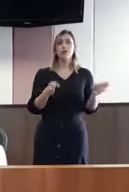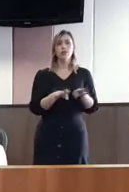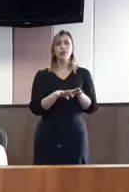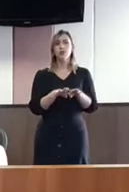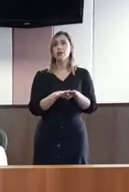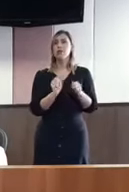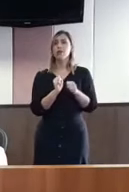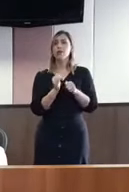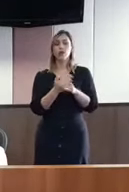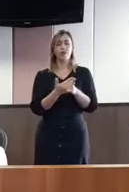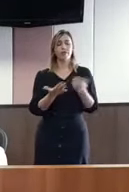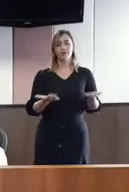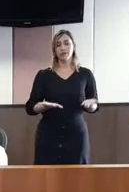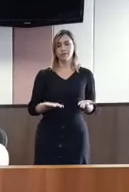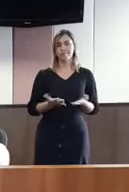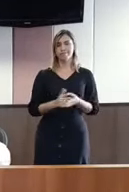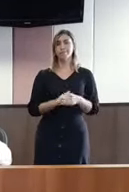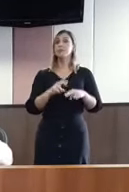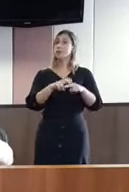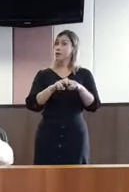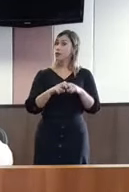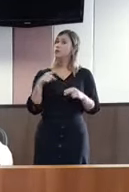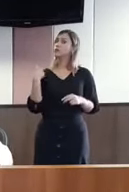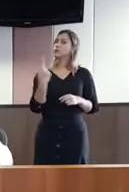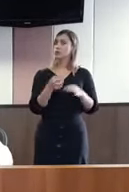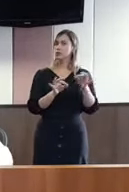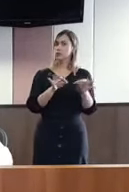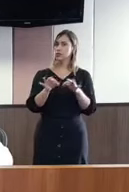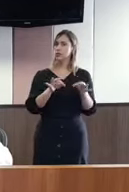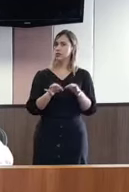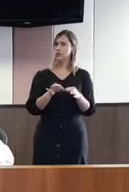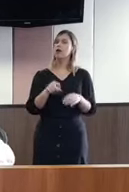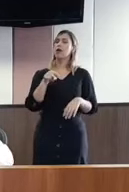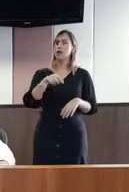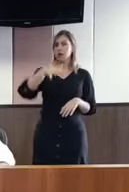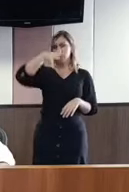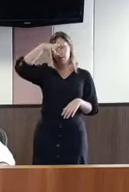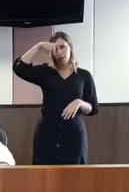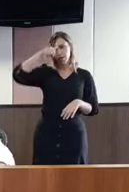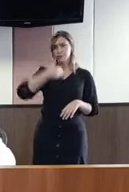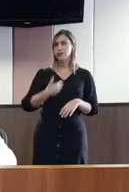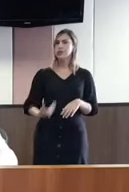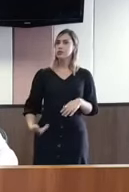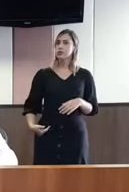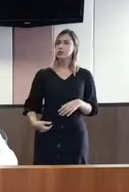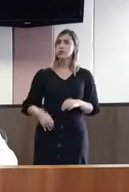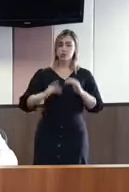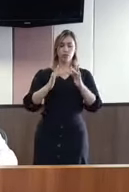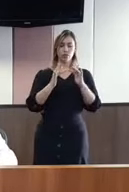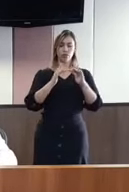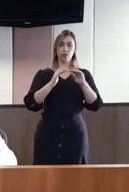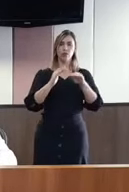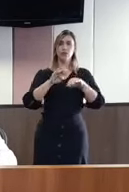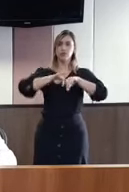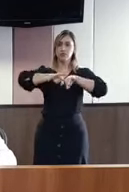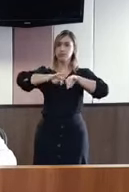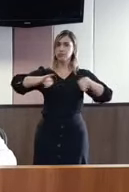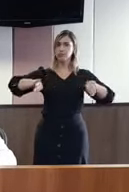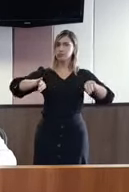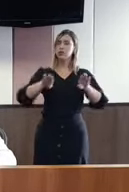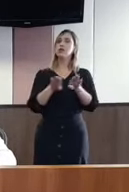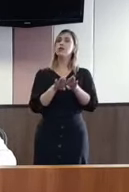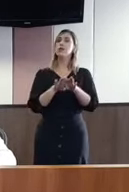trazer o coronavírus. Por isso que nós estamos mantendo em Mato Grosso o isolamento social e dando a liberdade para